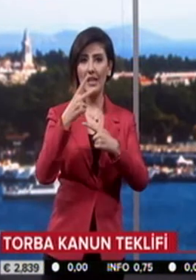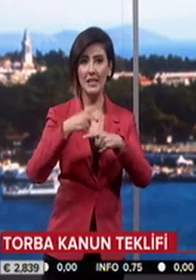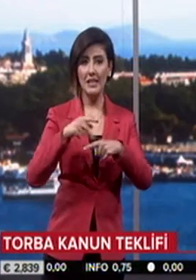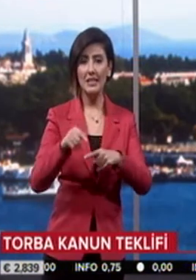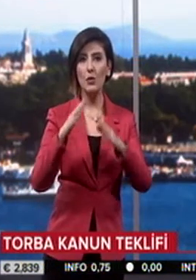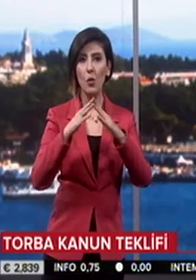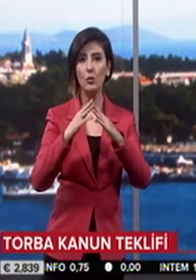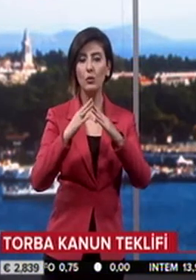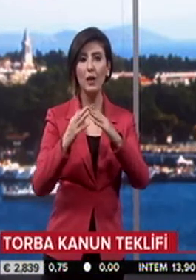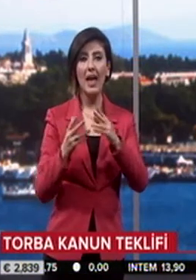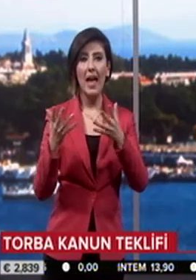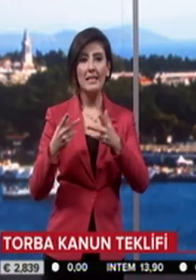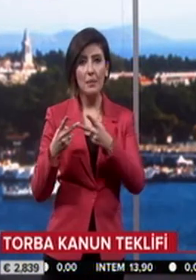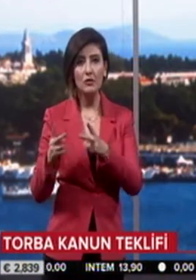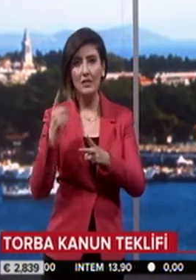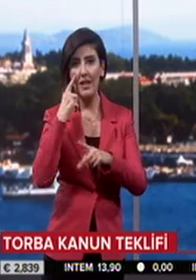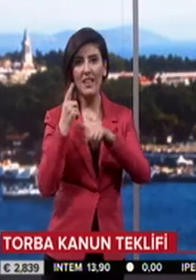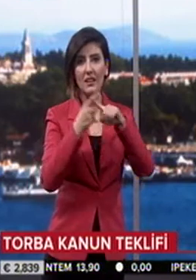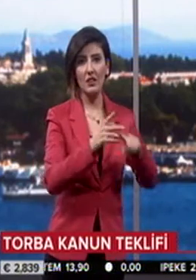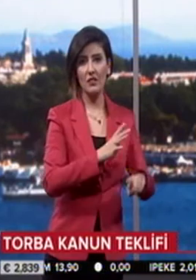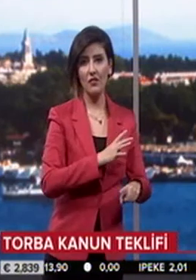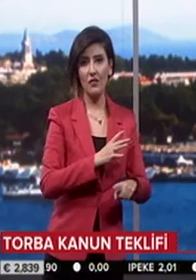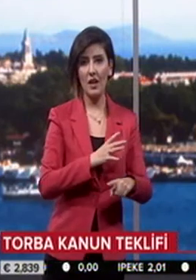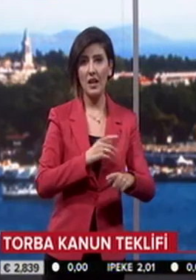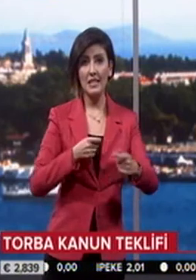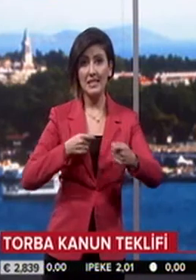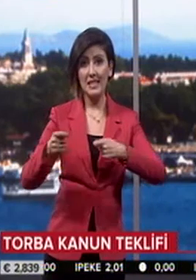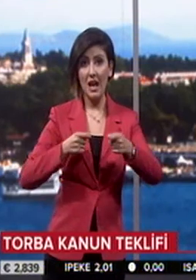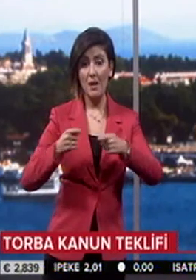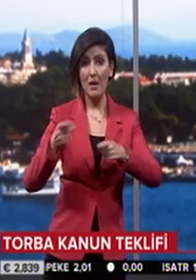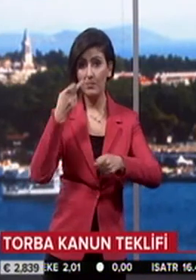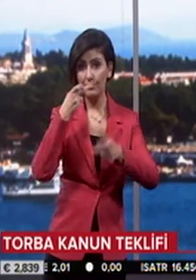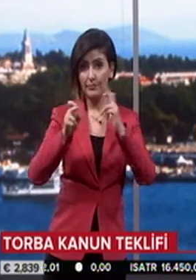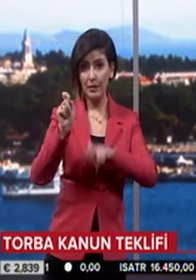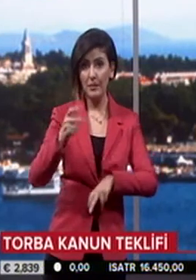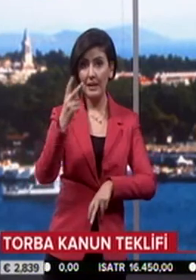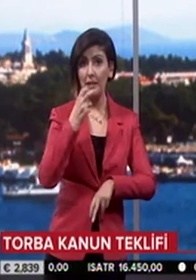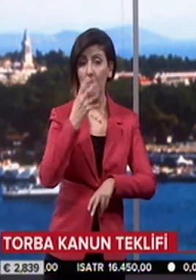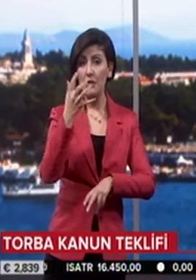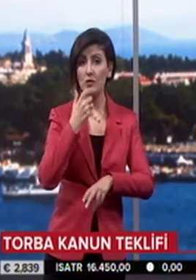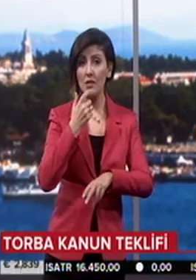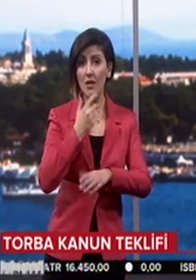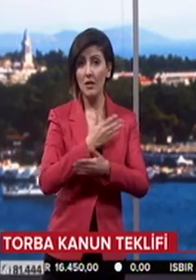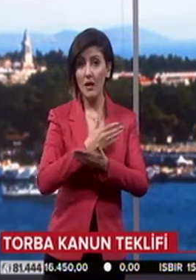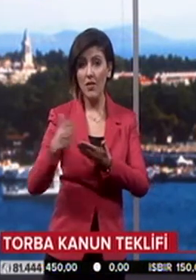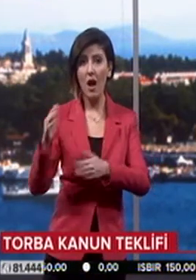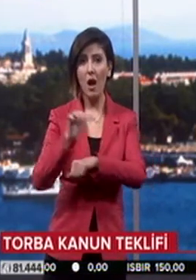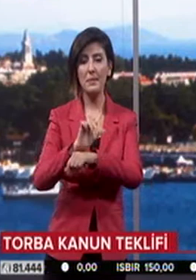devlet katkısı ödenecek, sermaye piyasasında manipülasyon yapanlarsa 2 yıldan 5 yıla kadar hapisle